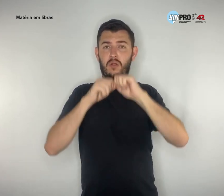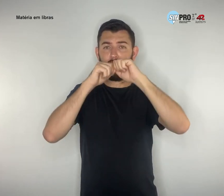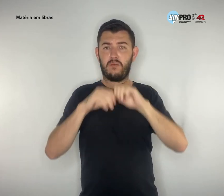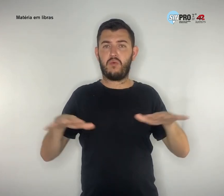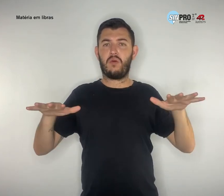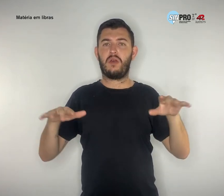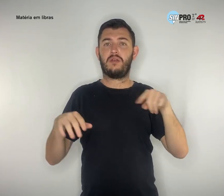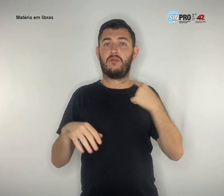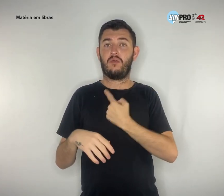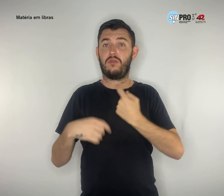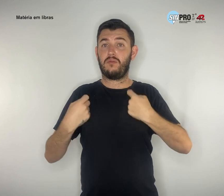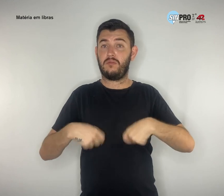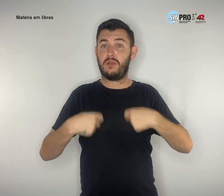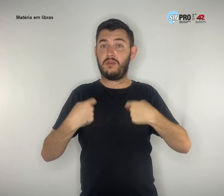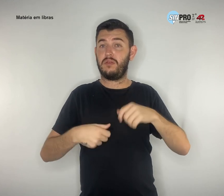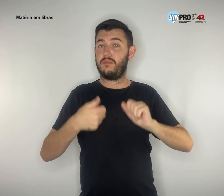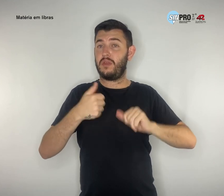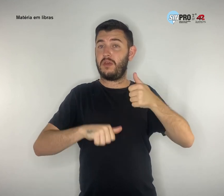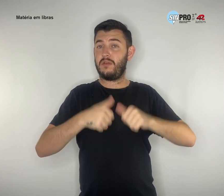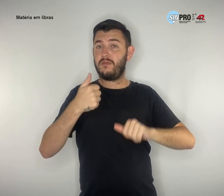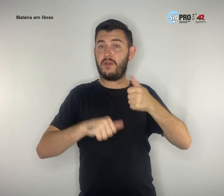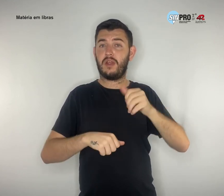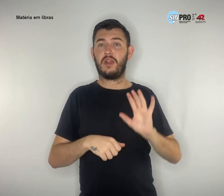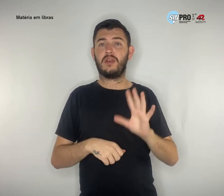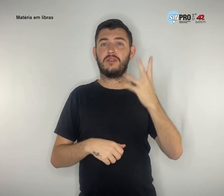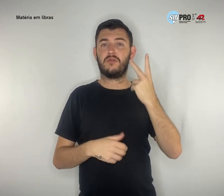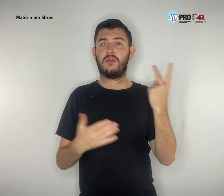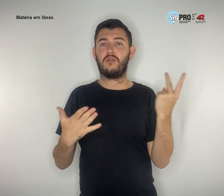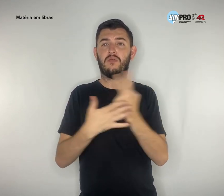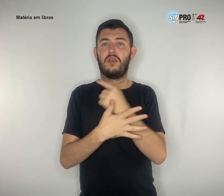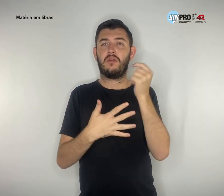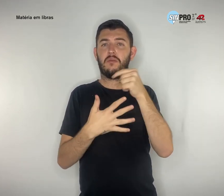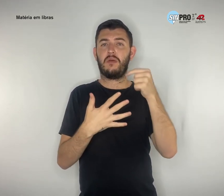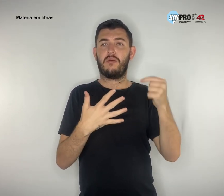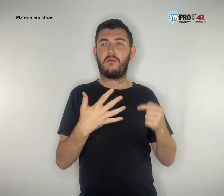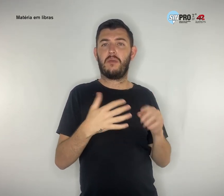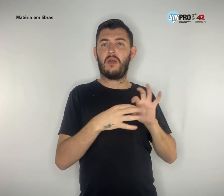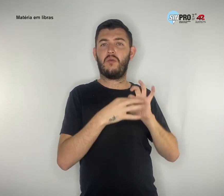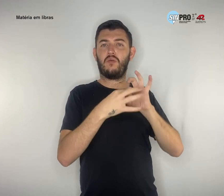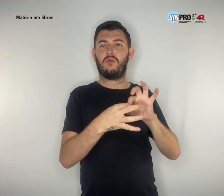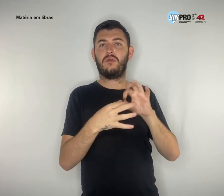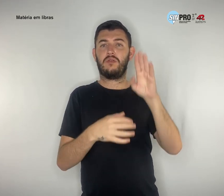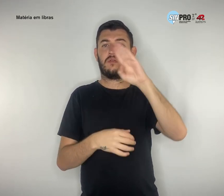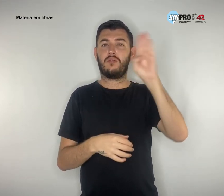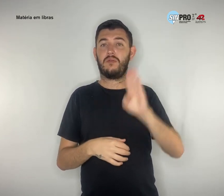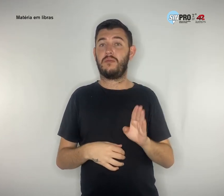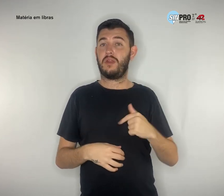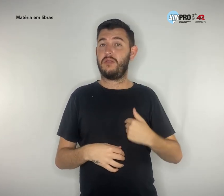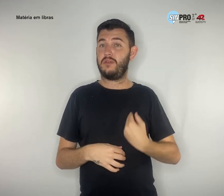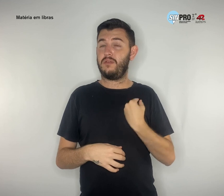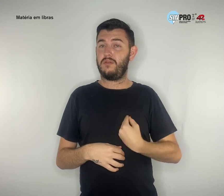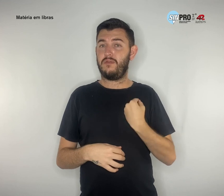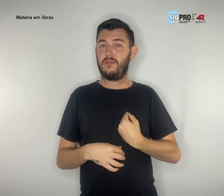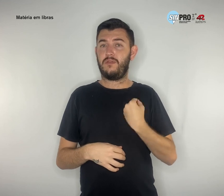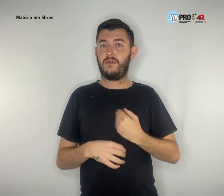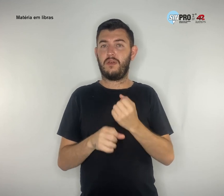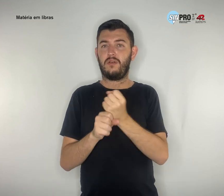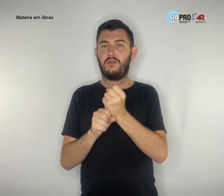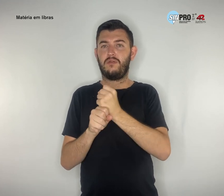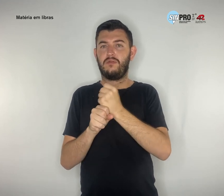avaliar esta situação inserida a um contexto que o Brasil viveu nos últimos anos, que é